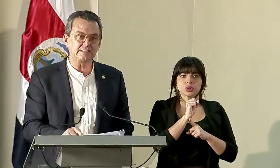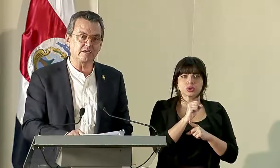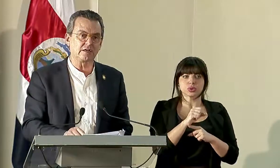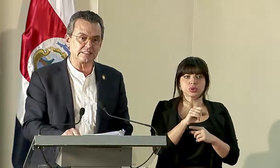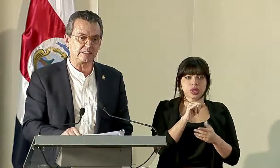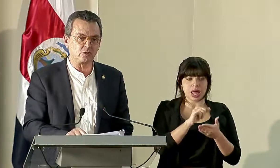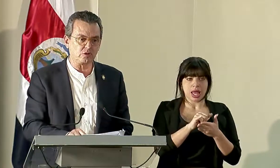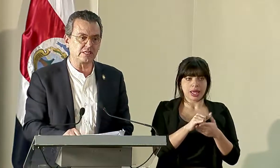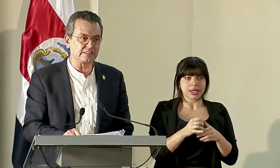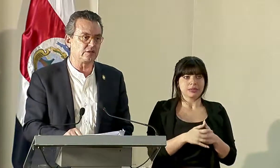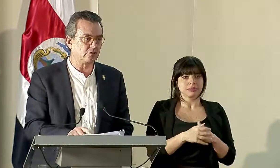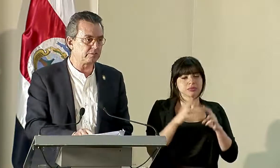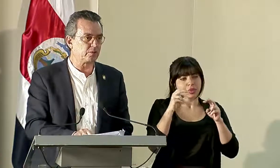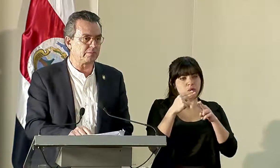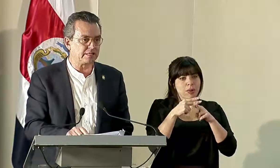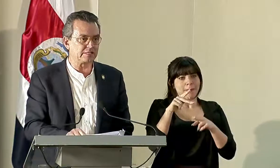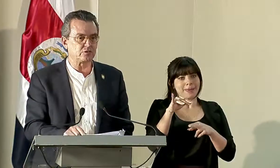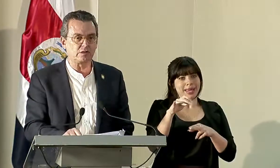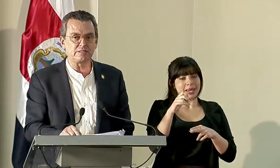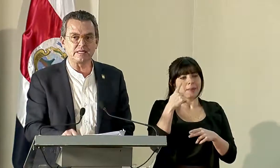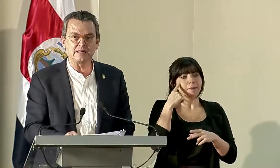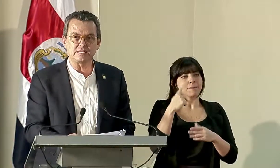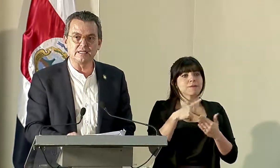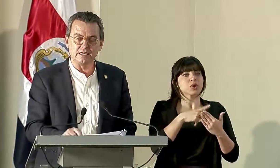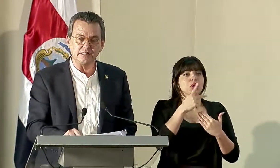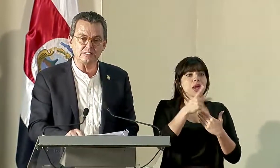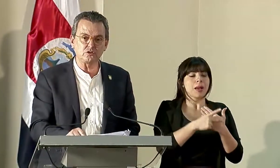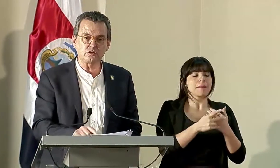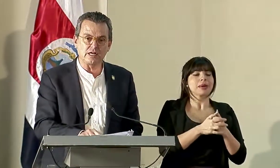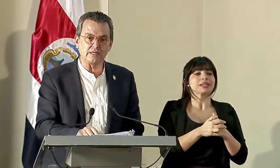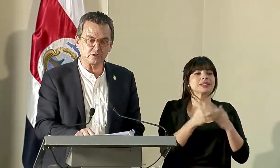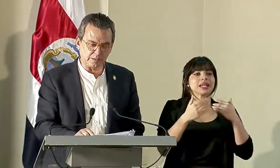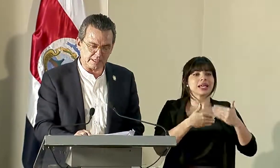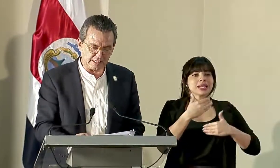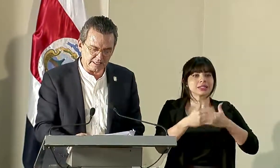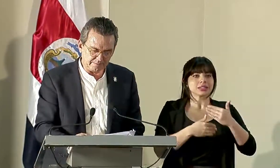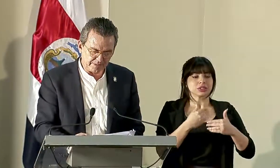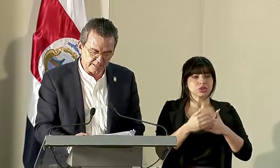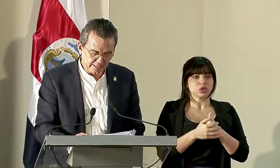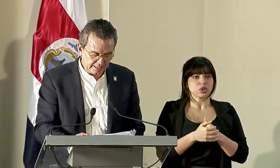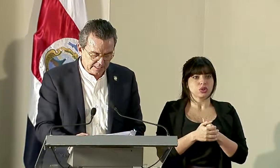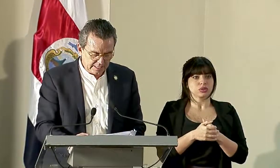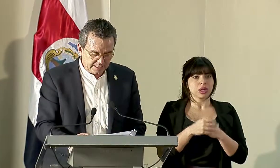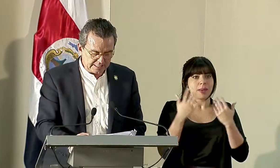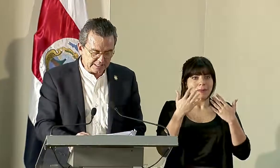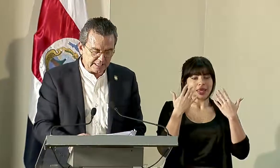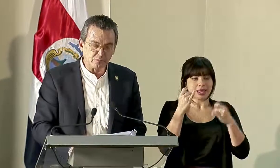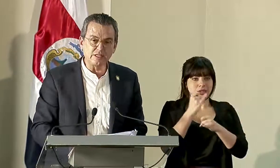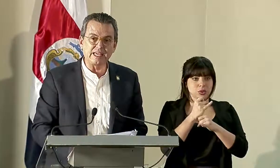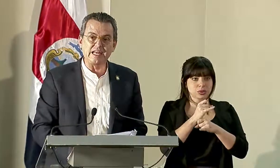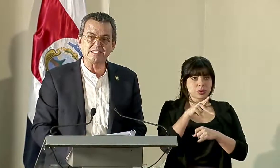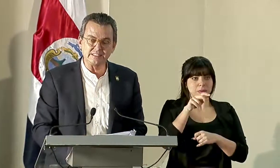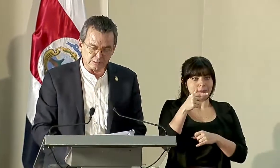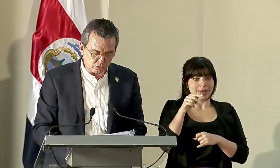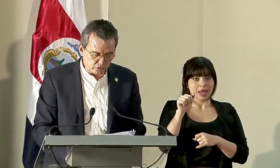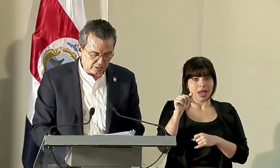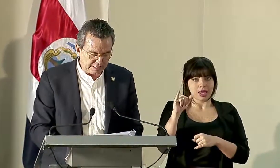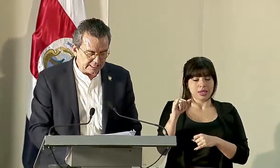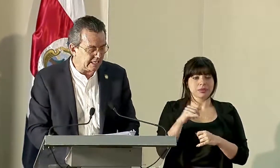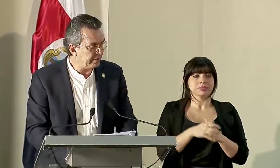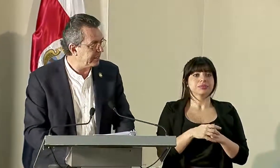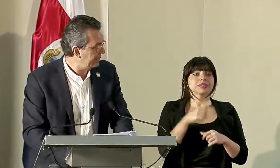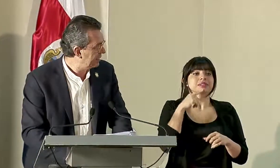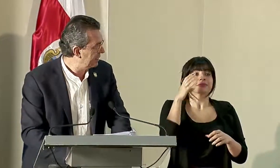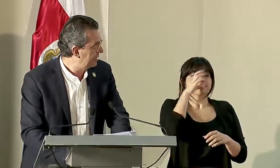PGAI, que se les conoce a este nombre, Programas de Gestión Ambiental Institucional, los PGAI, decidimos de que las